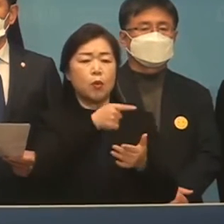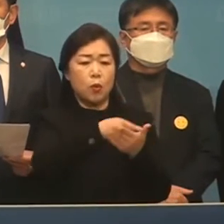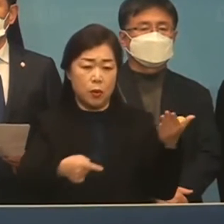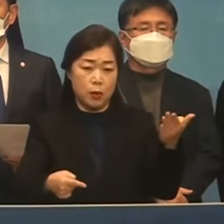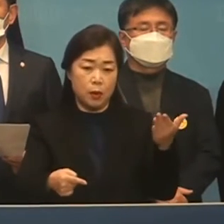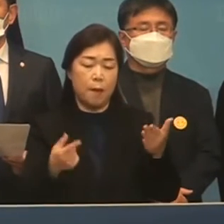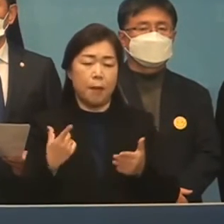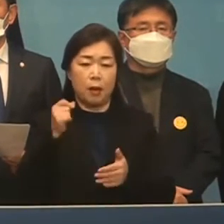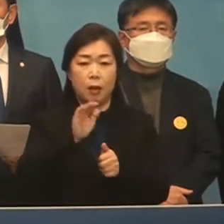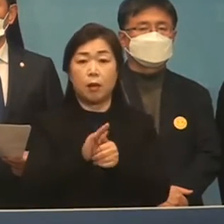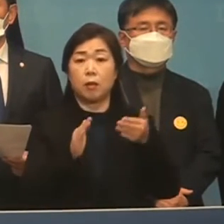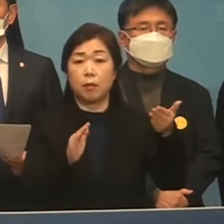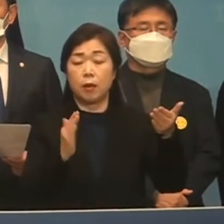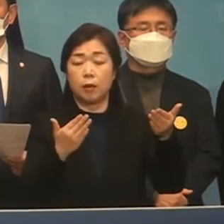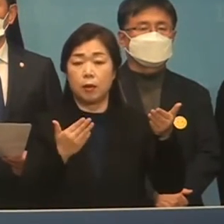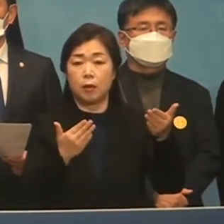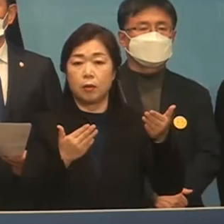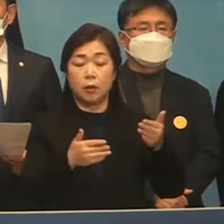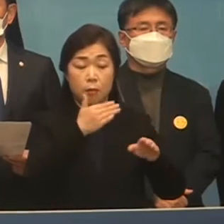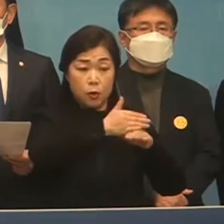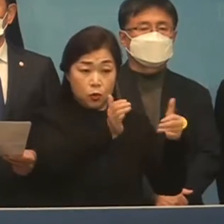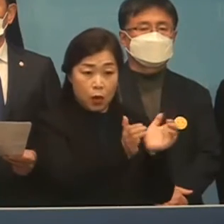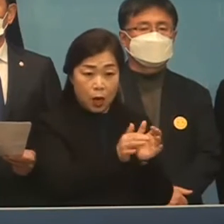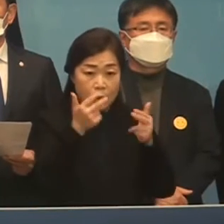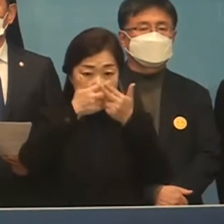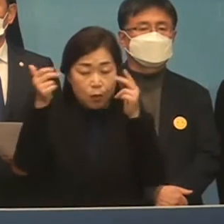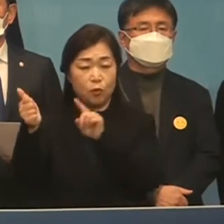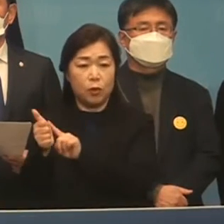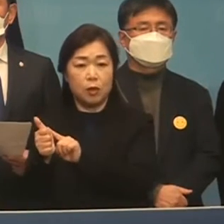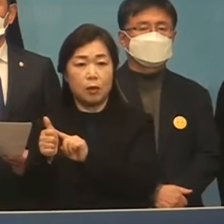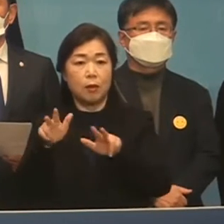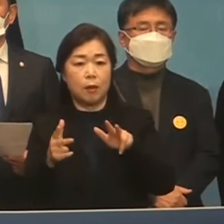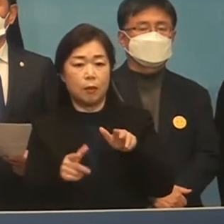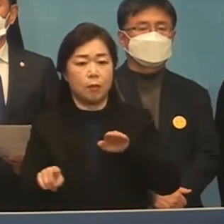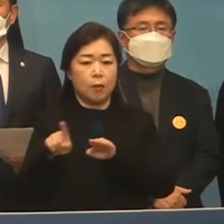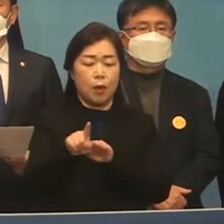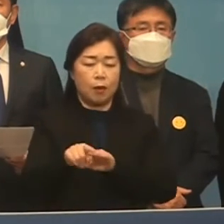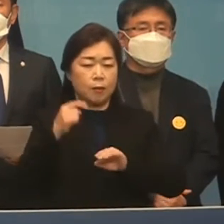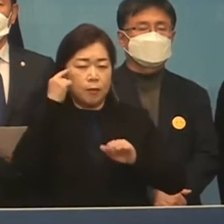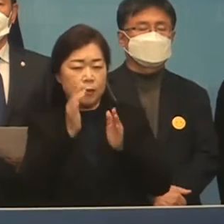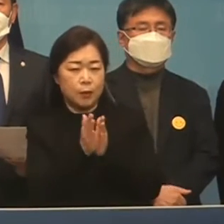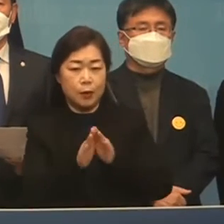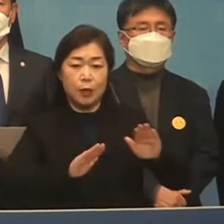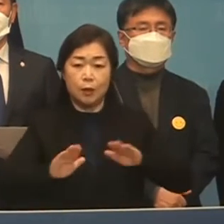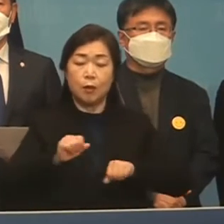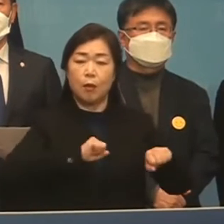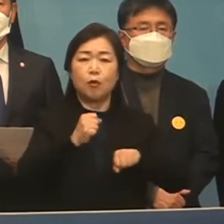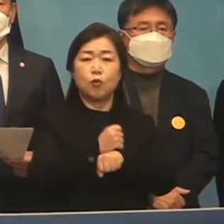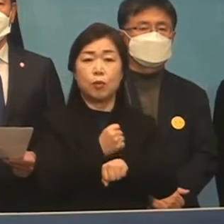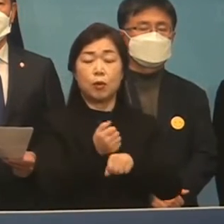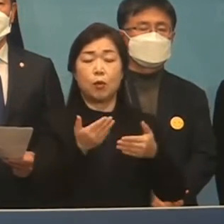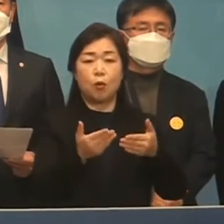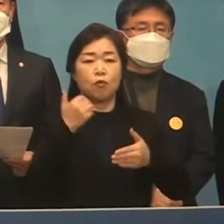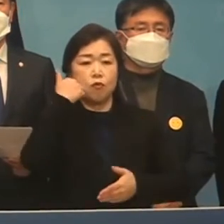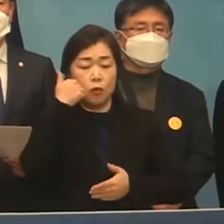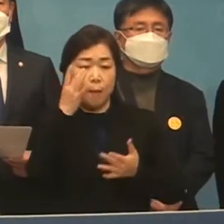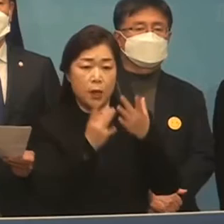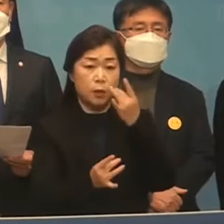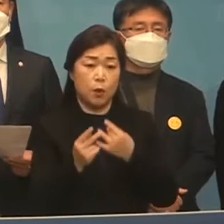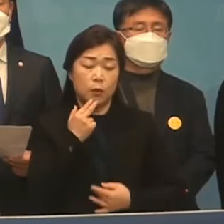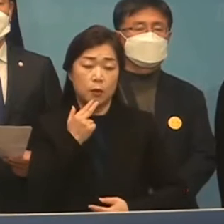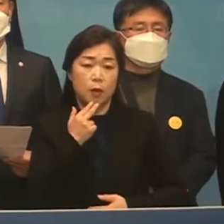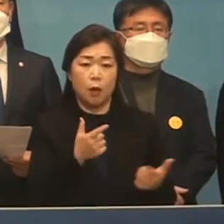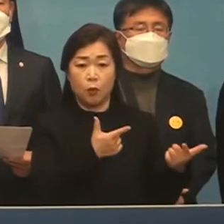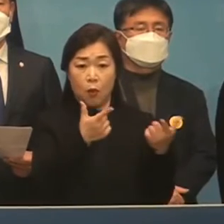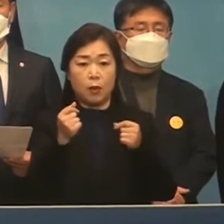더불어민주당과 이재명 후보는 전환적 시대에 한 발 앞서 나가면서도 국민 누구도 빼놓지 않고 공정하게